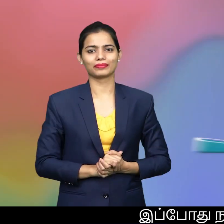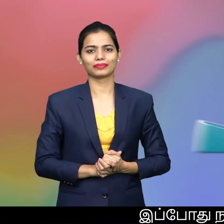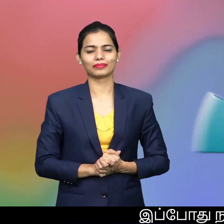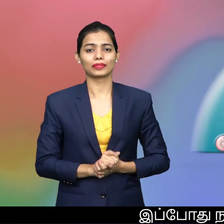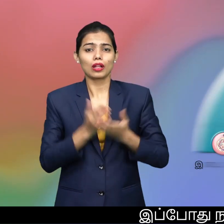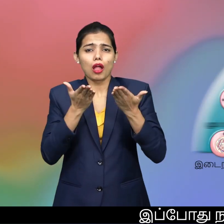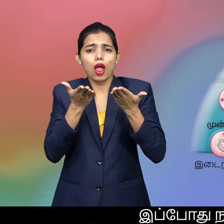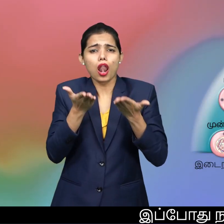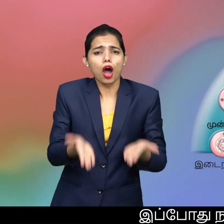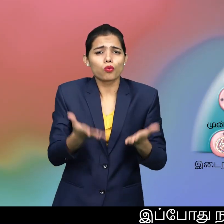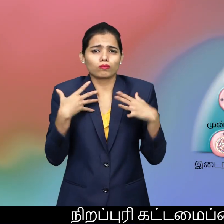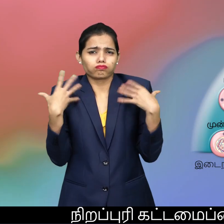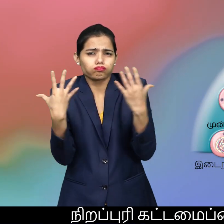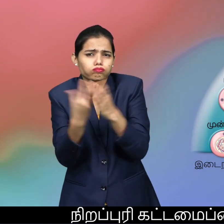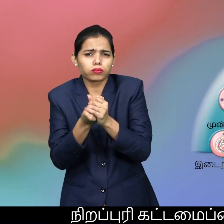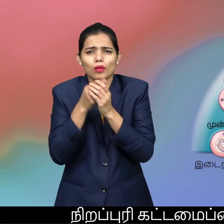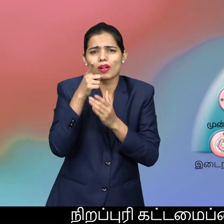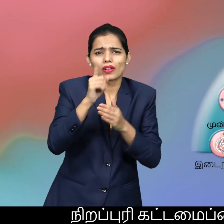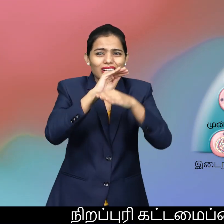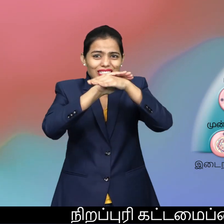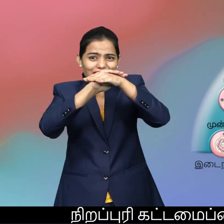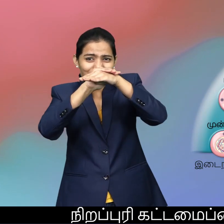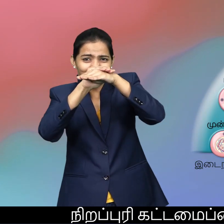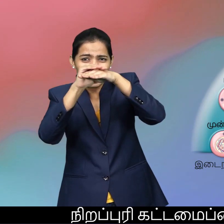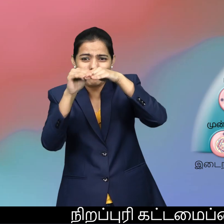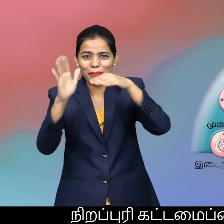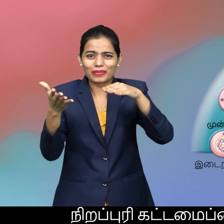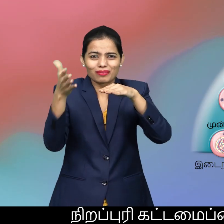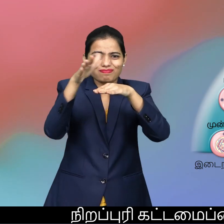இப்போது நாம் இடைநிலை நிறப்புரி கட்டமைப்பை உள்ளடக்கியுள்ளோம்.